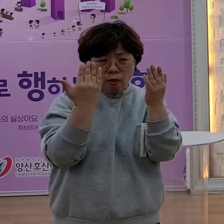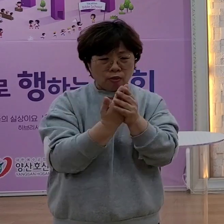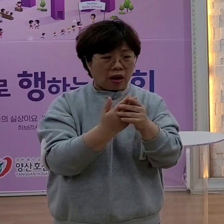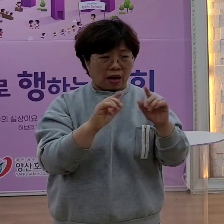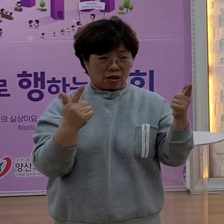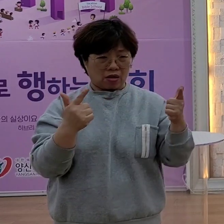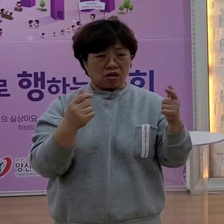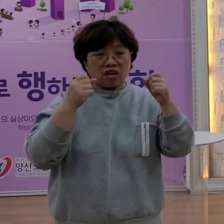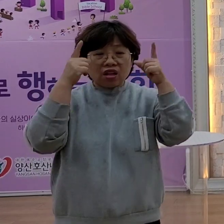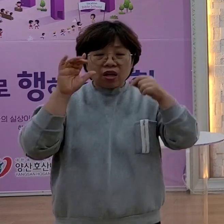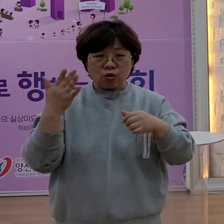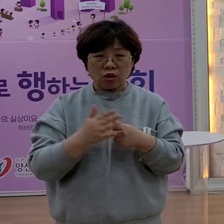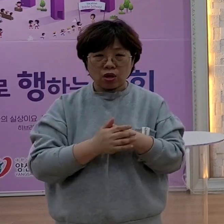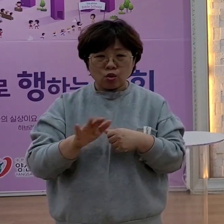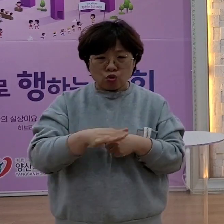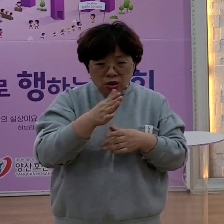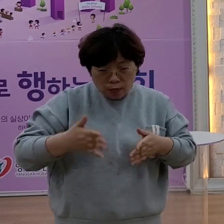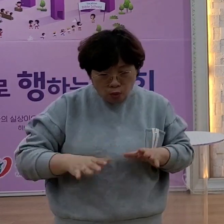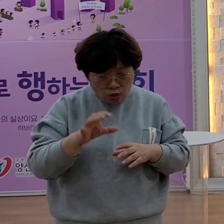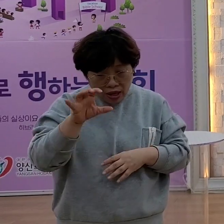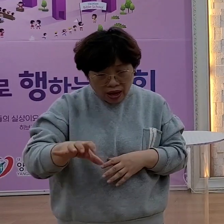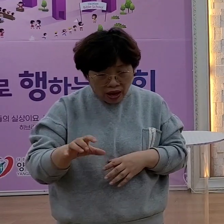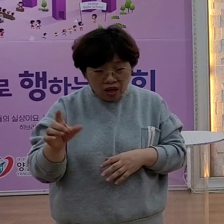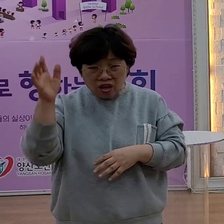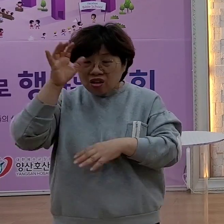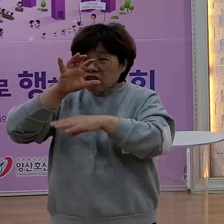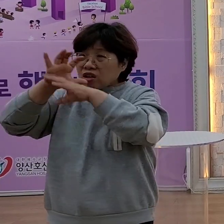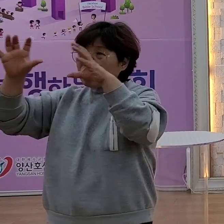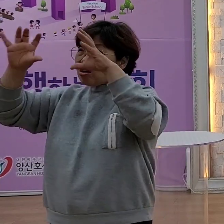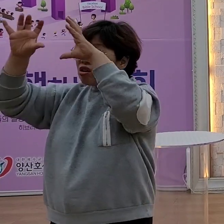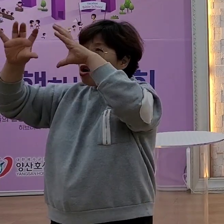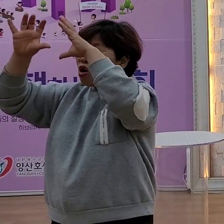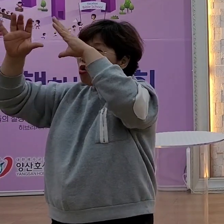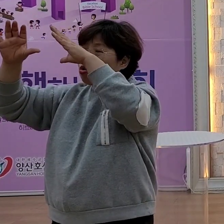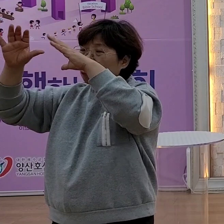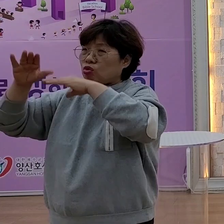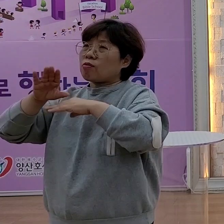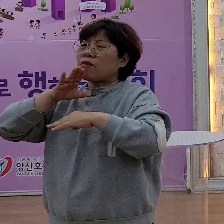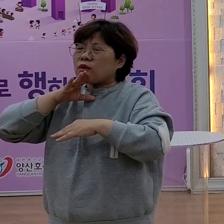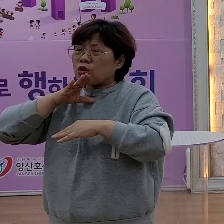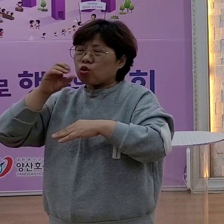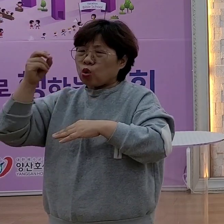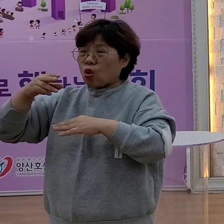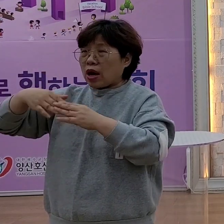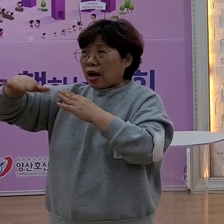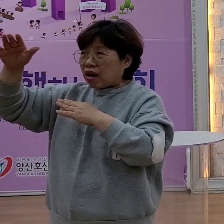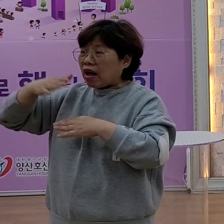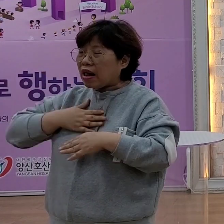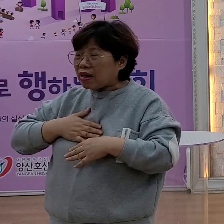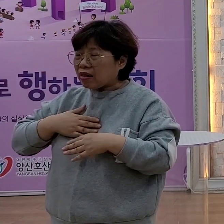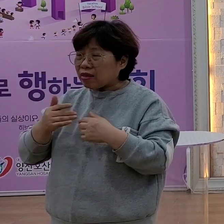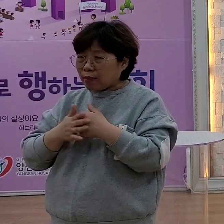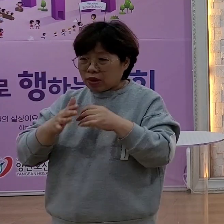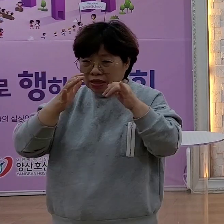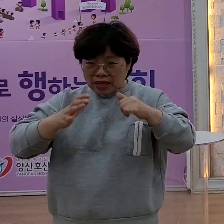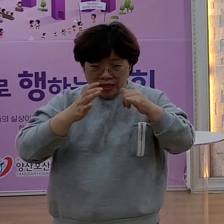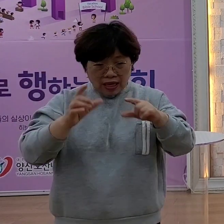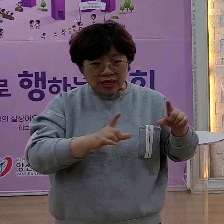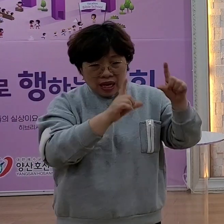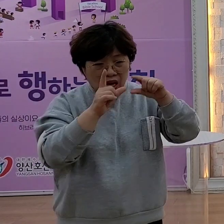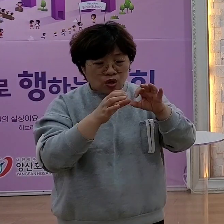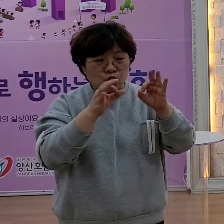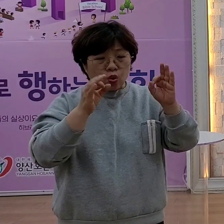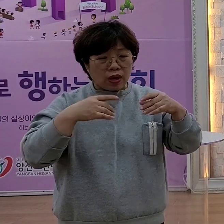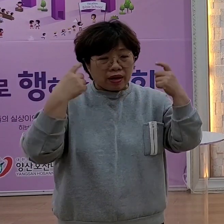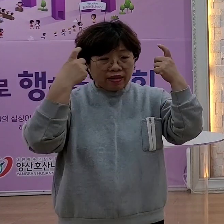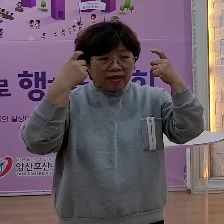왜? 우리의 본향이 천국이라는 것, 저곳으로 간다는 것을 알기 때문에 이 땅은 나그네라는 것을 알게 되고, 그래서